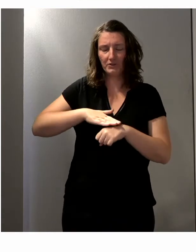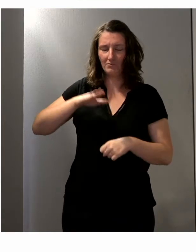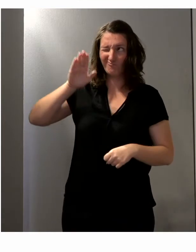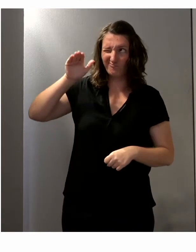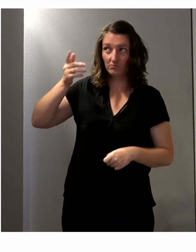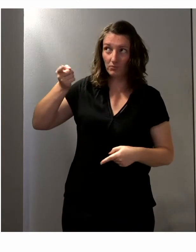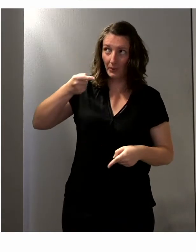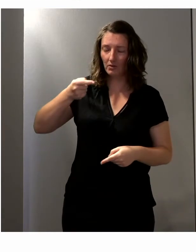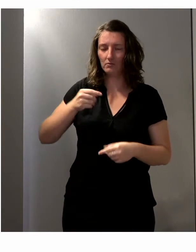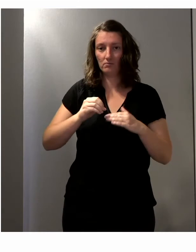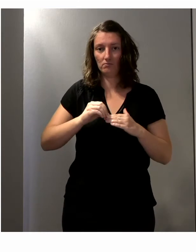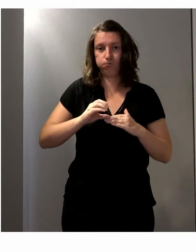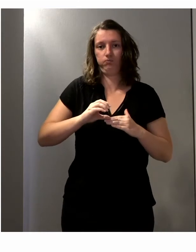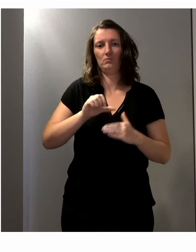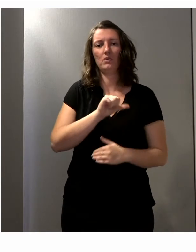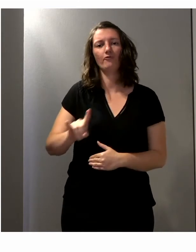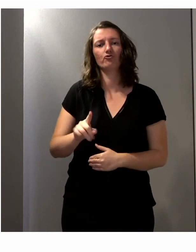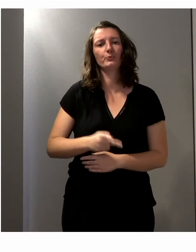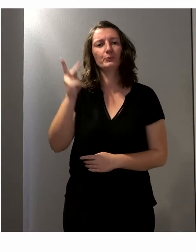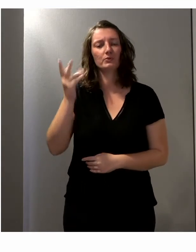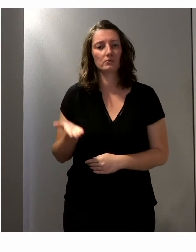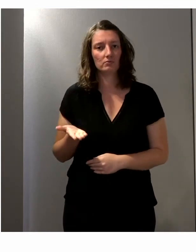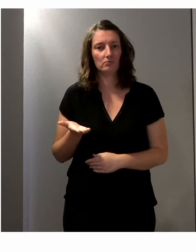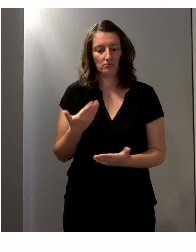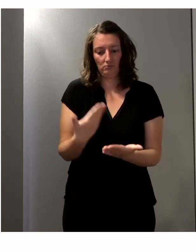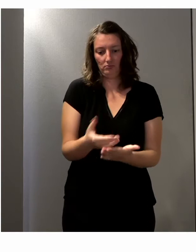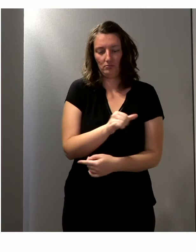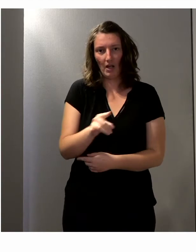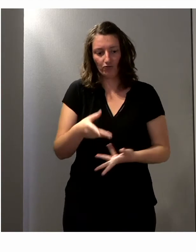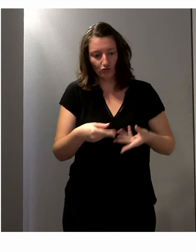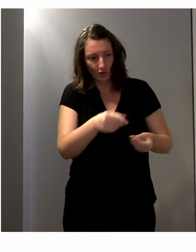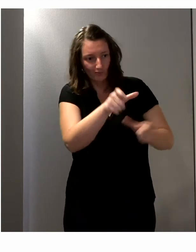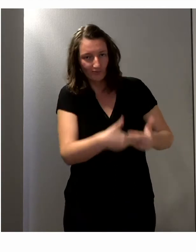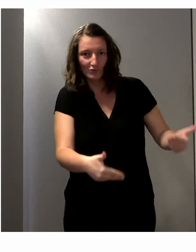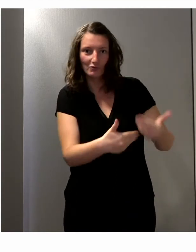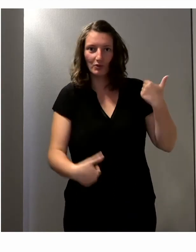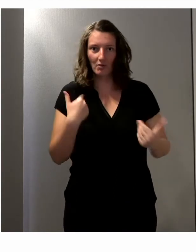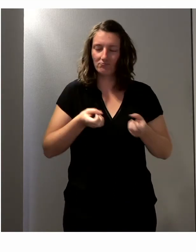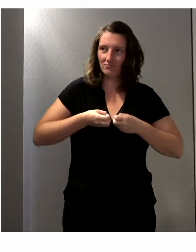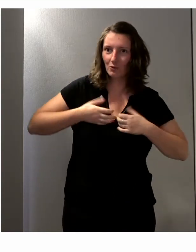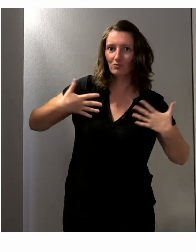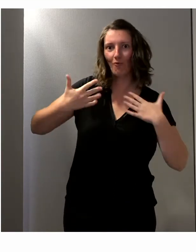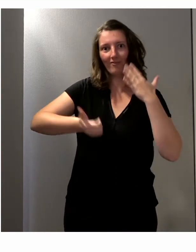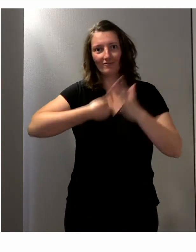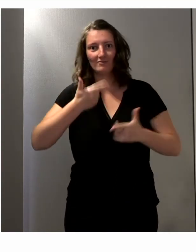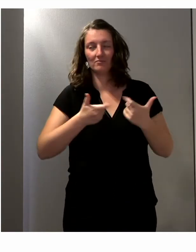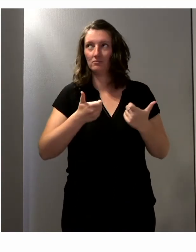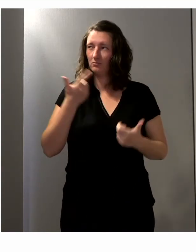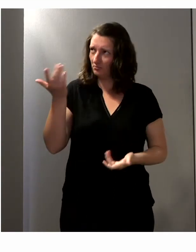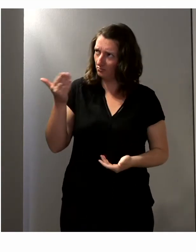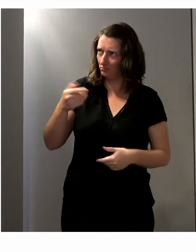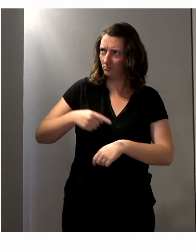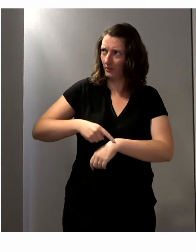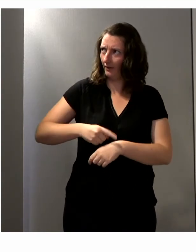le niveau de l'AAH, facteur essentiel d'émancipation et d'épanouissement pour les personnes handicapées. Nous avons vu que ce